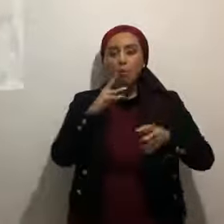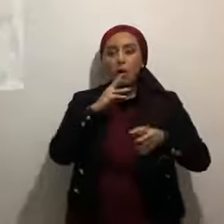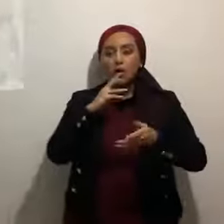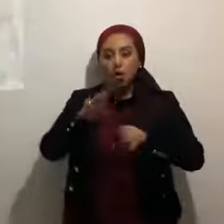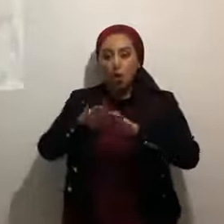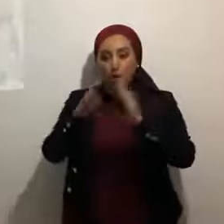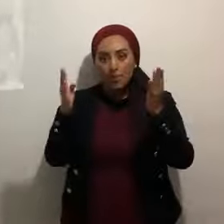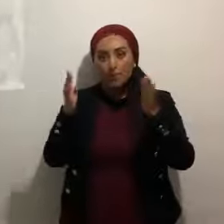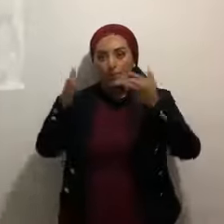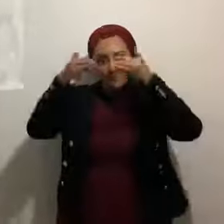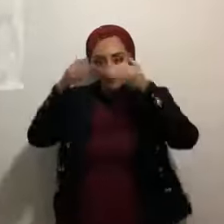Torah. Ahora,